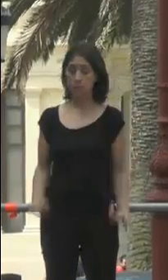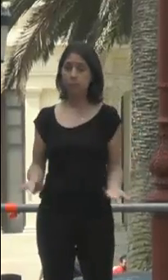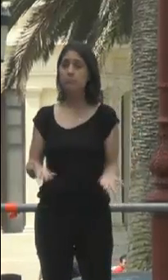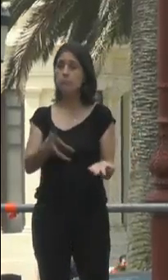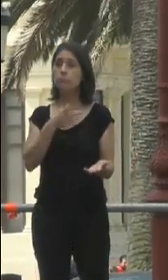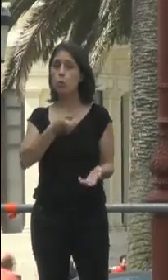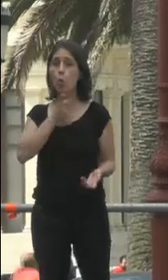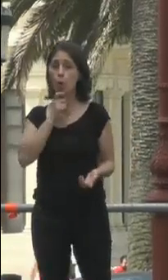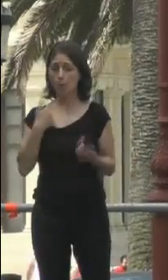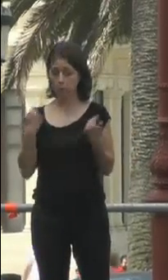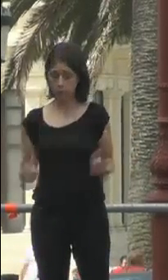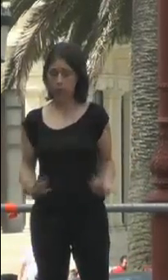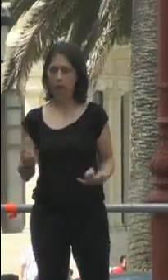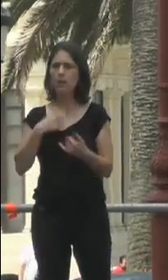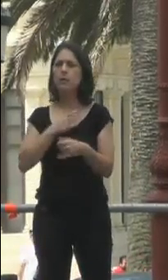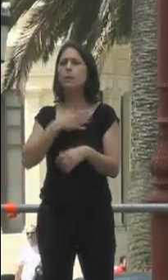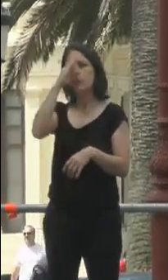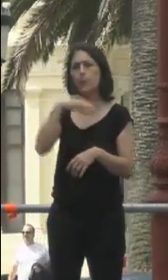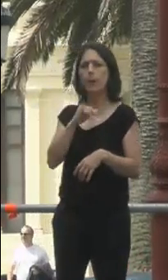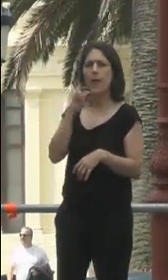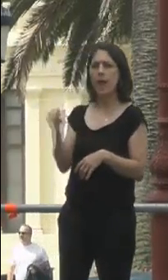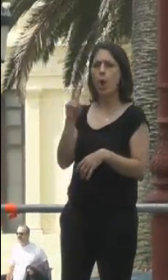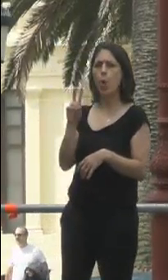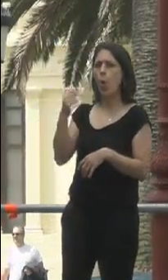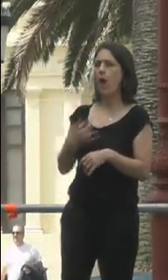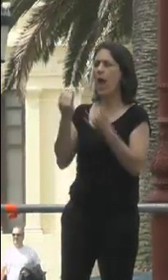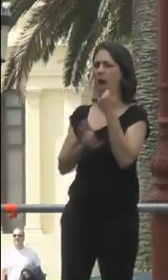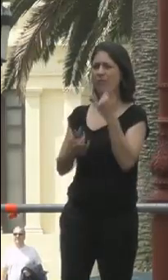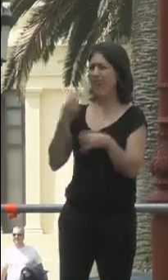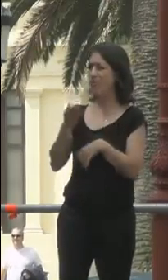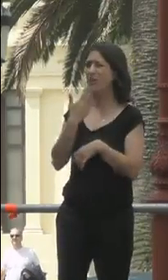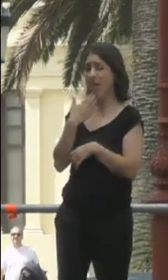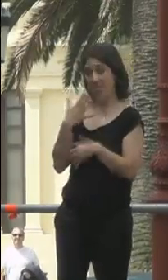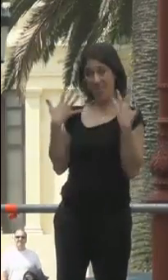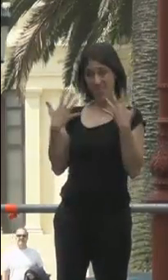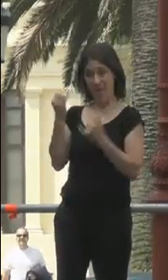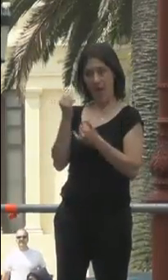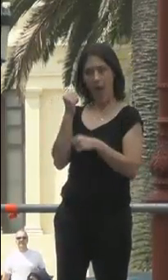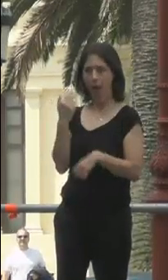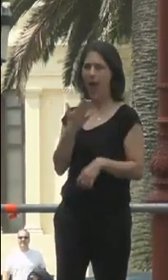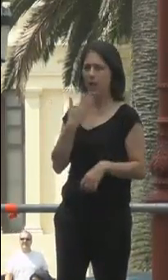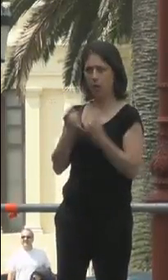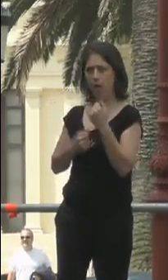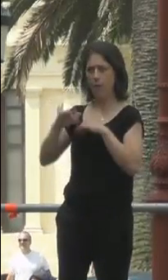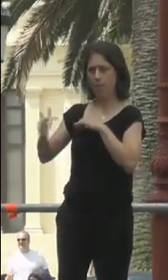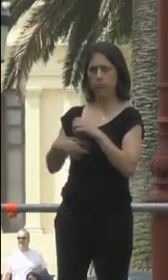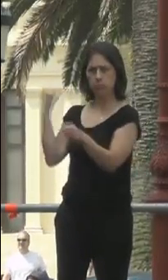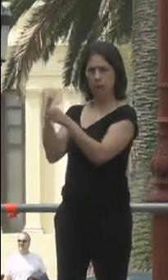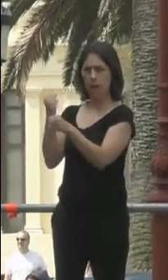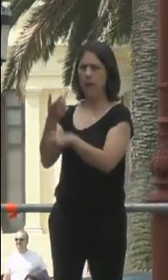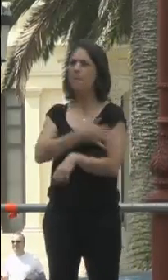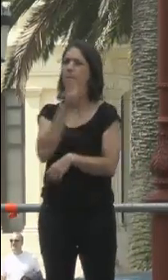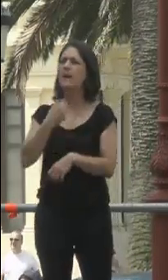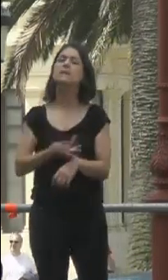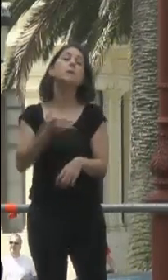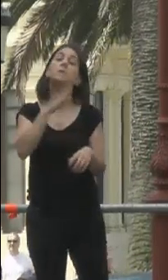aquí. Meu pai chamábase Juan e empezou a traballar no mar con 10 anos. Miña nai chamábase Carmen e xunto con outras